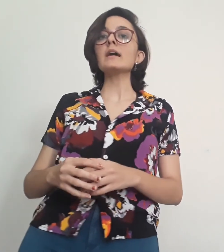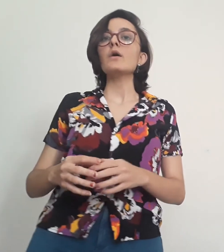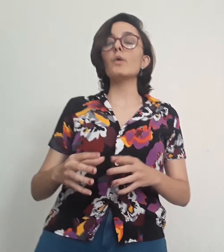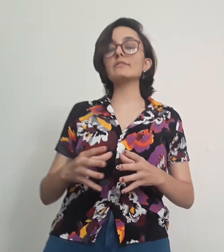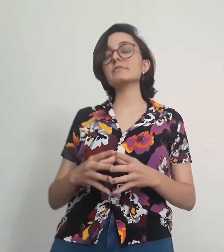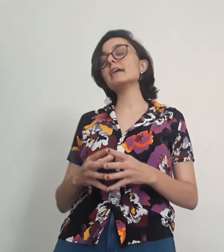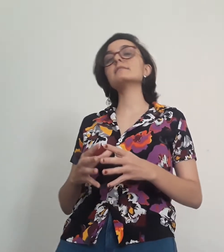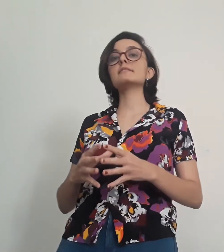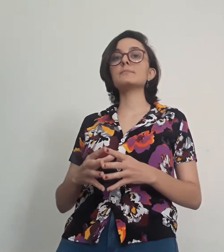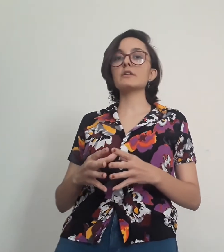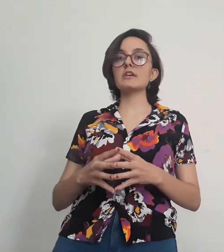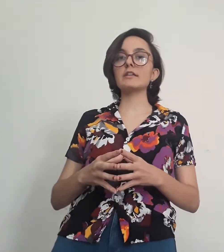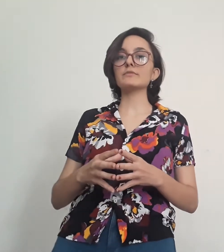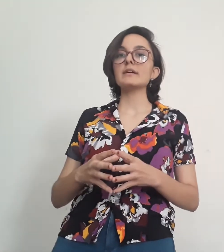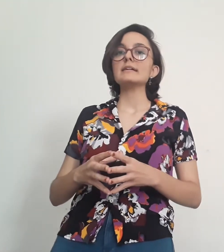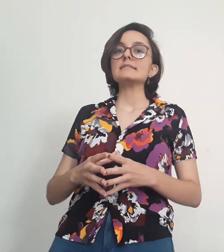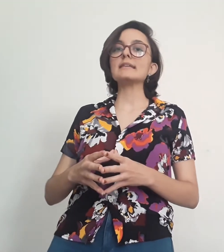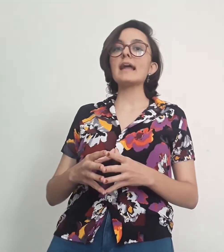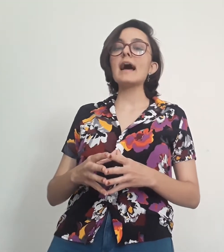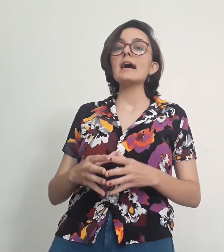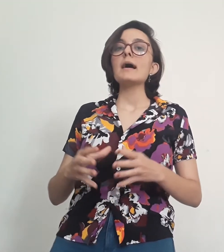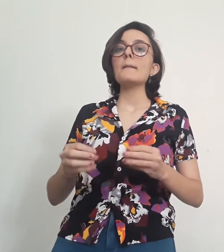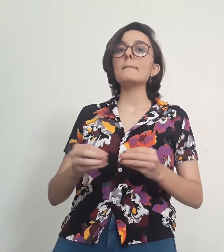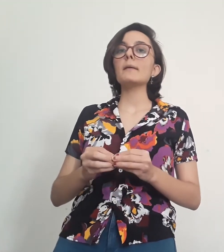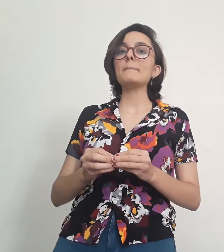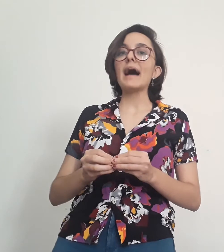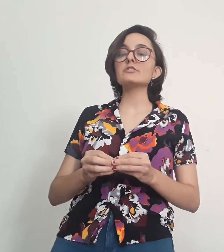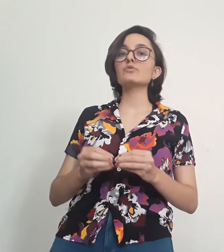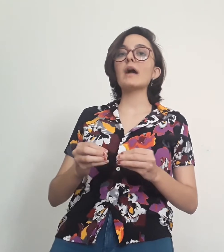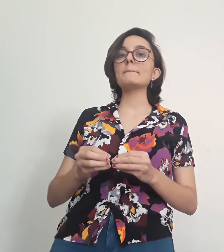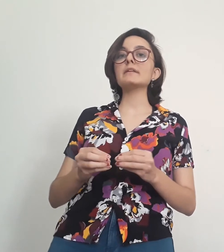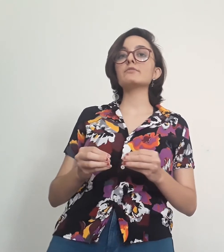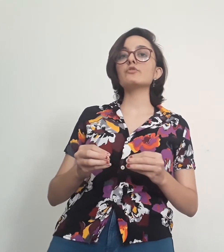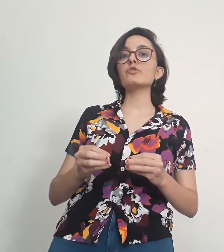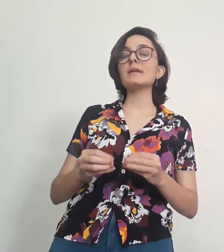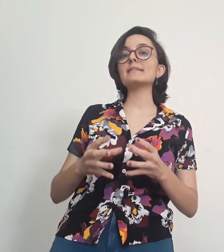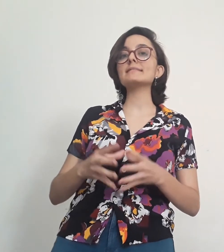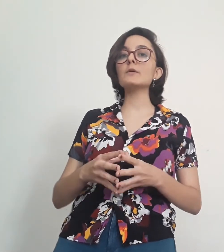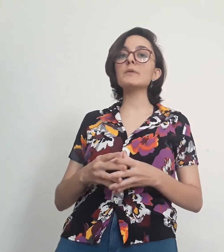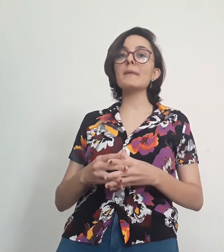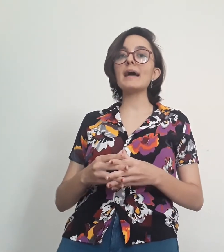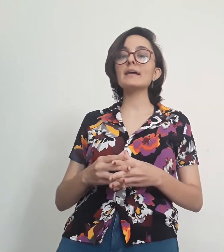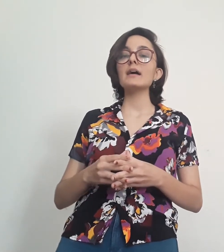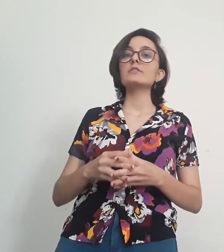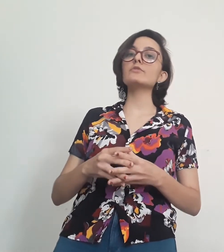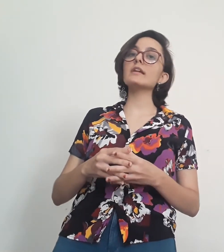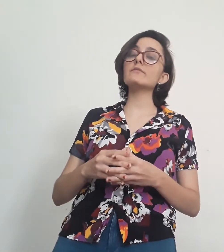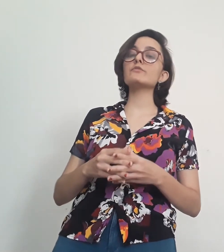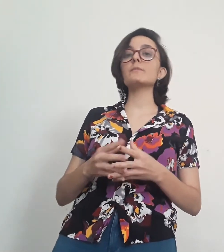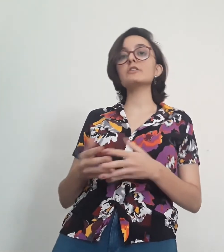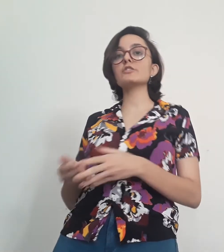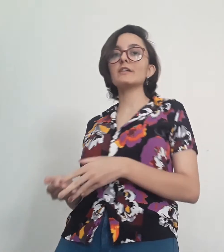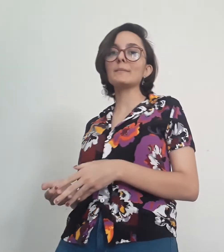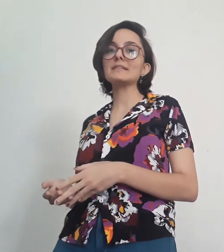O resultado desse projeto será parte do capítulo sobre atenção primária do livro sobre história da